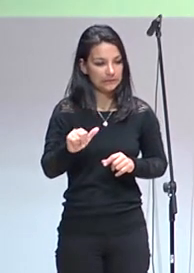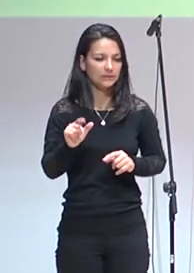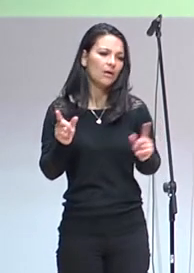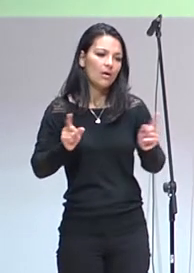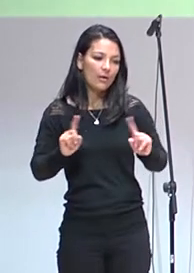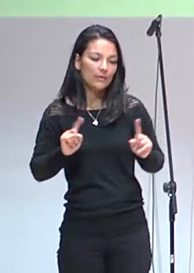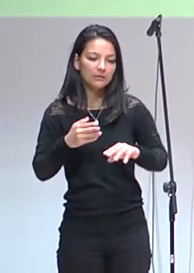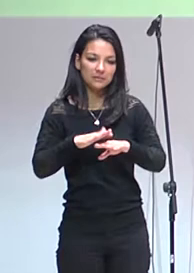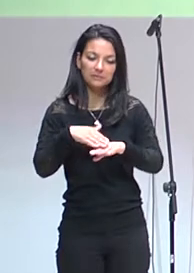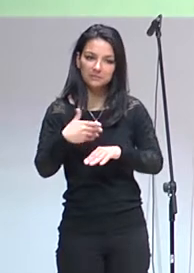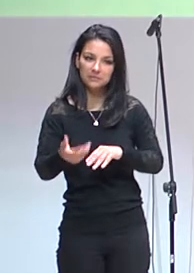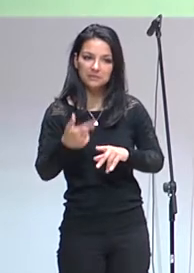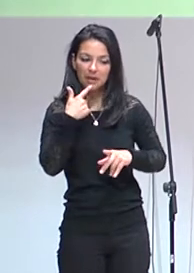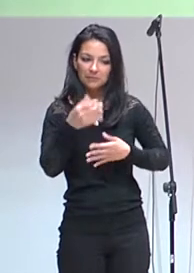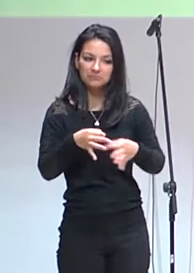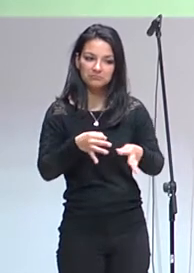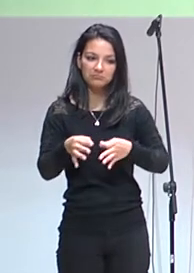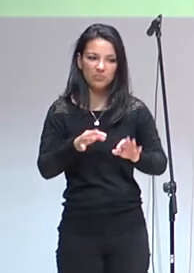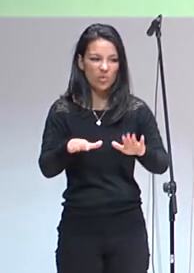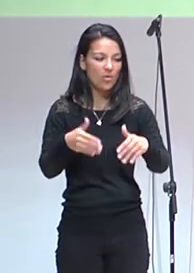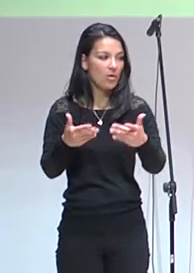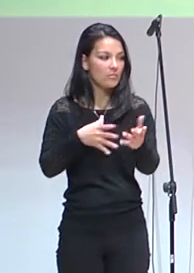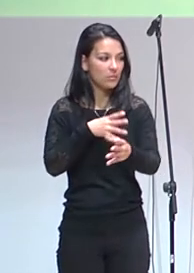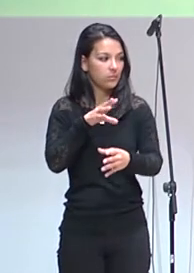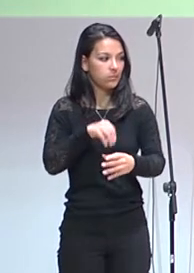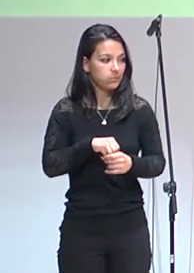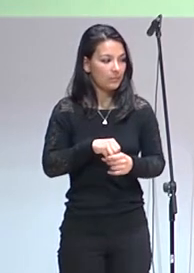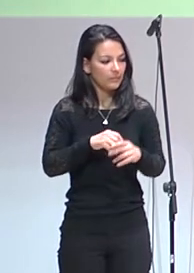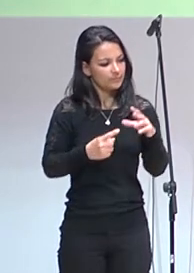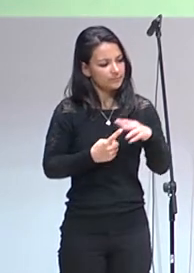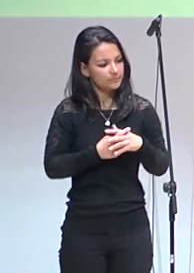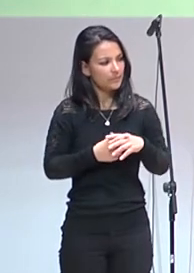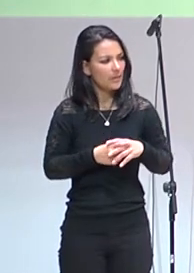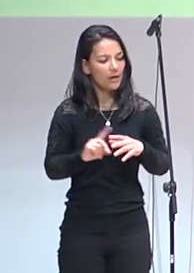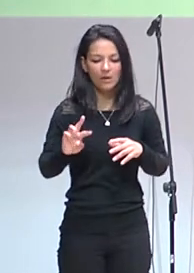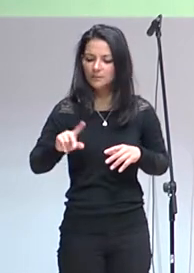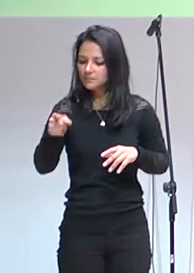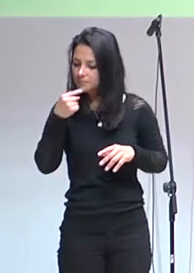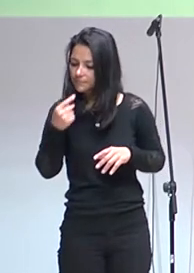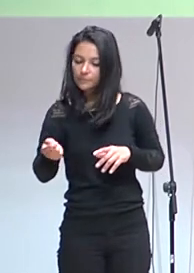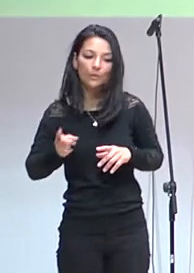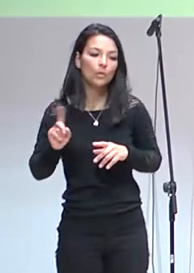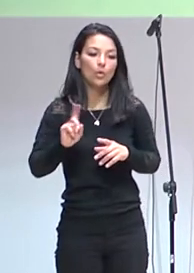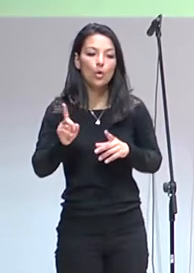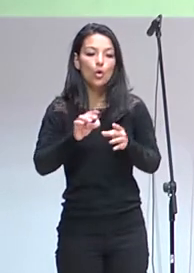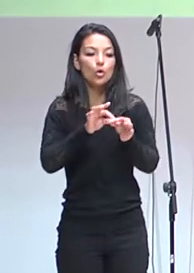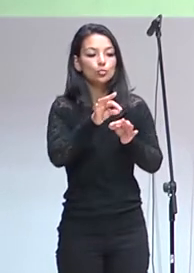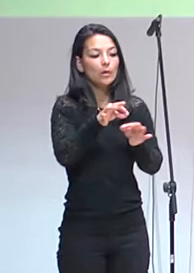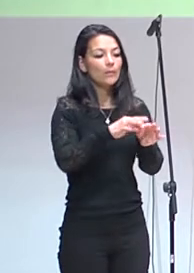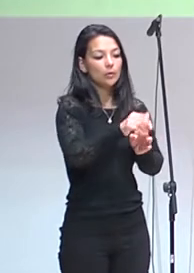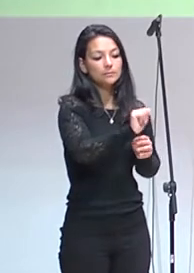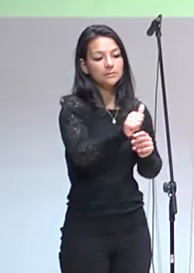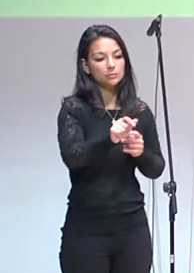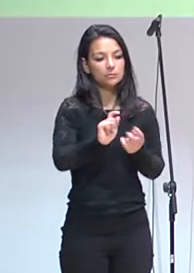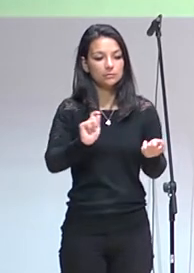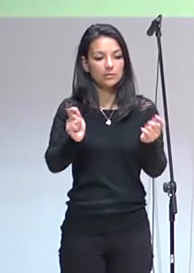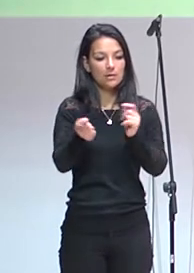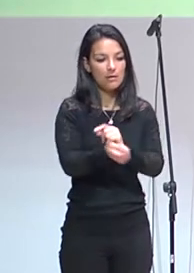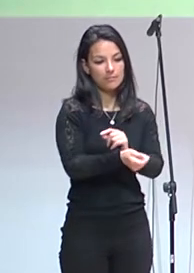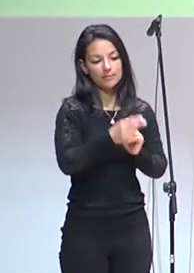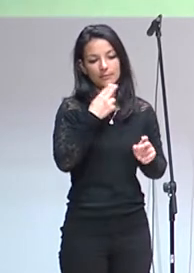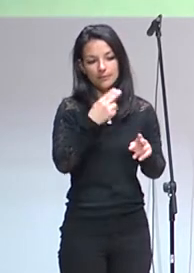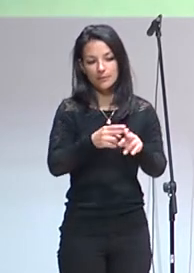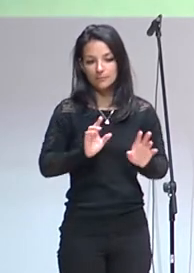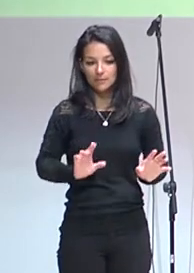raíz. Y una norma española decía, ¿no?, que los pueblos cambien los nombres, ¿no?, de origen indígena